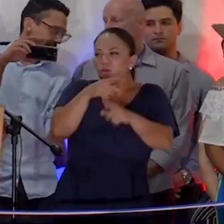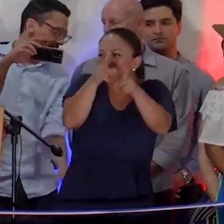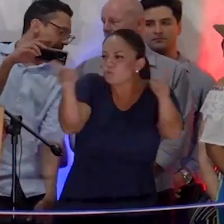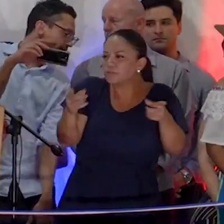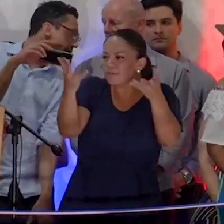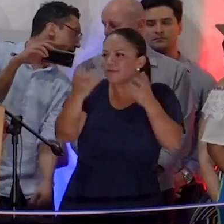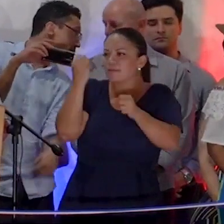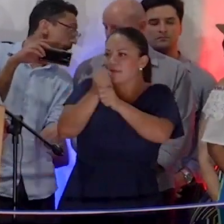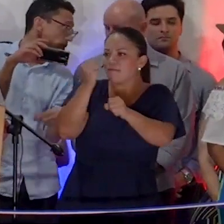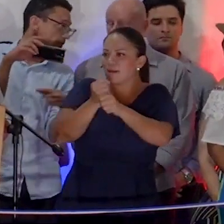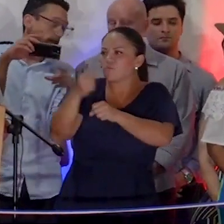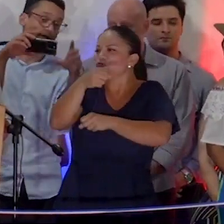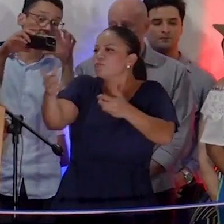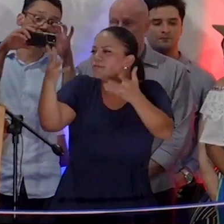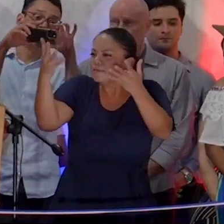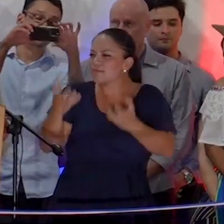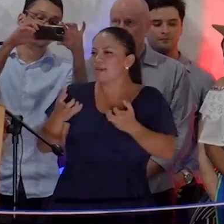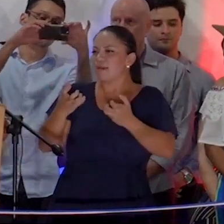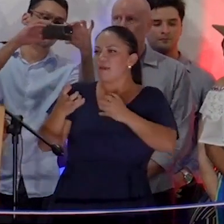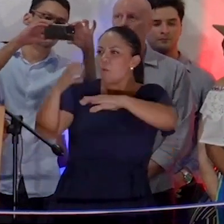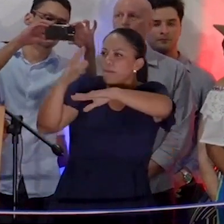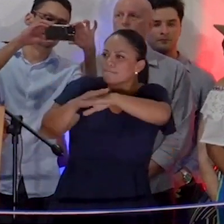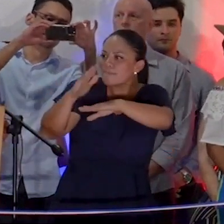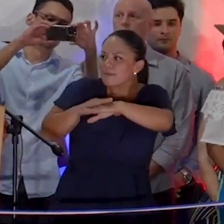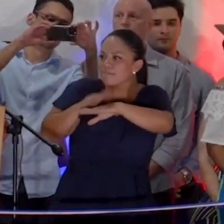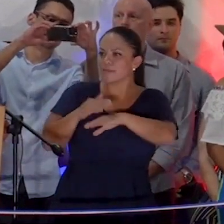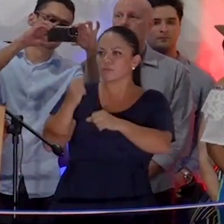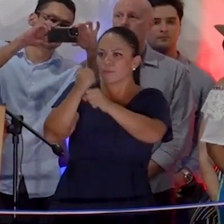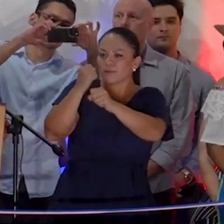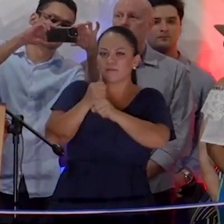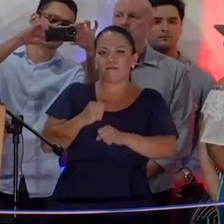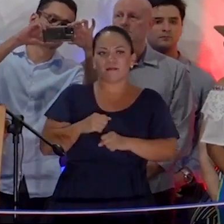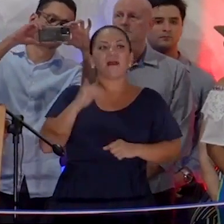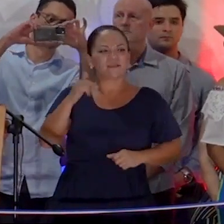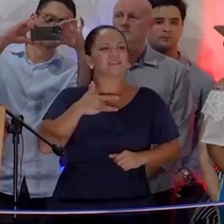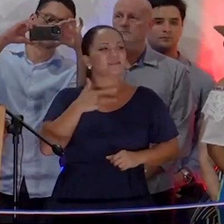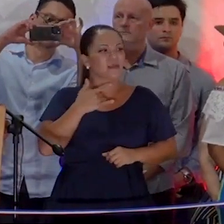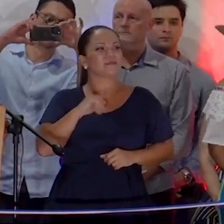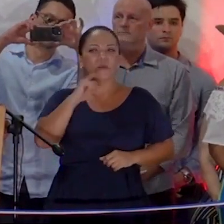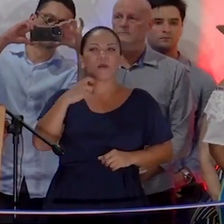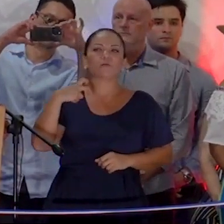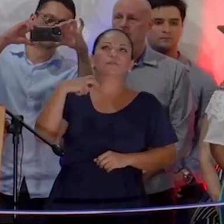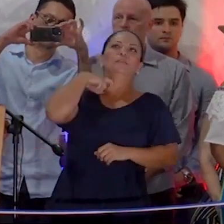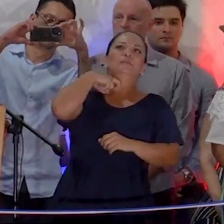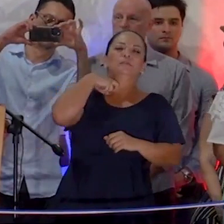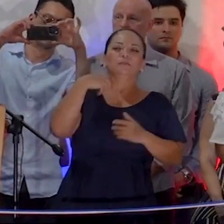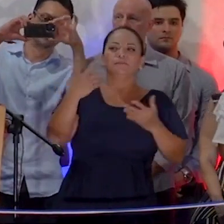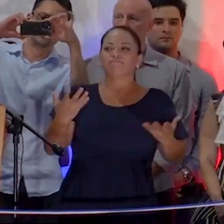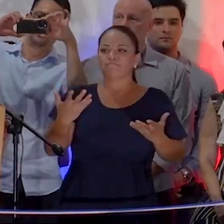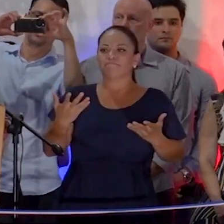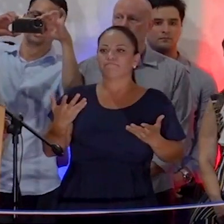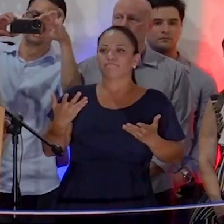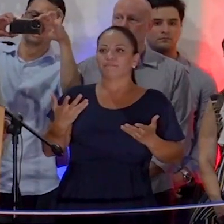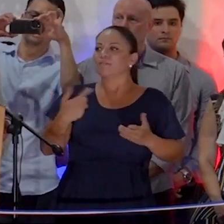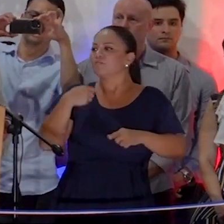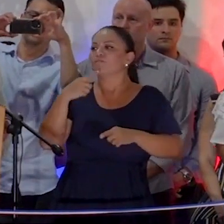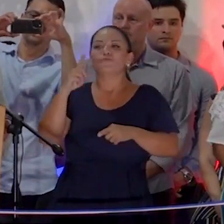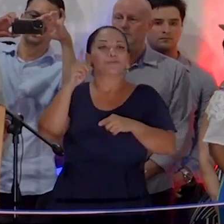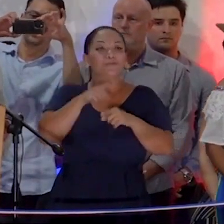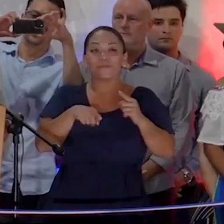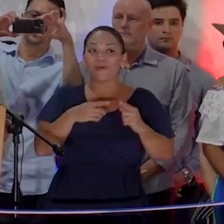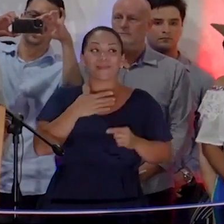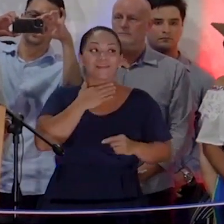emprender, cuando quieren sacar un permiso, así se sienten. No puedo